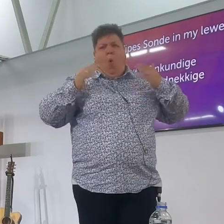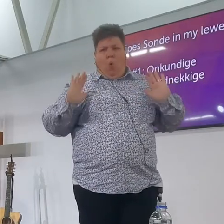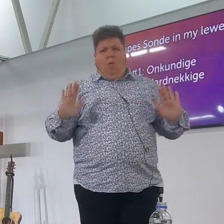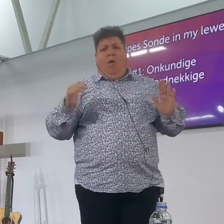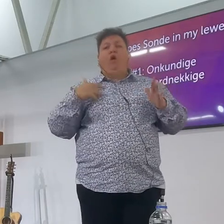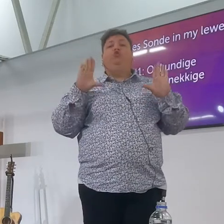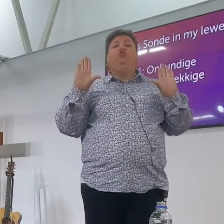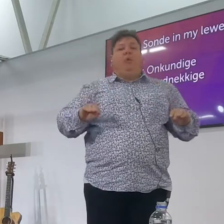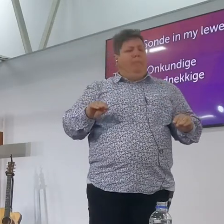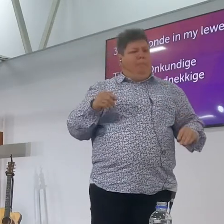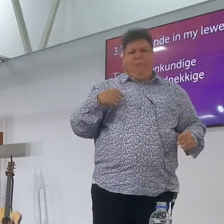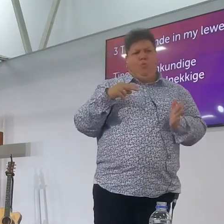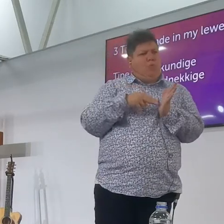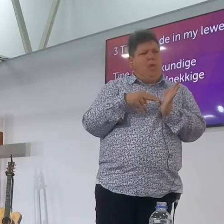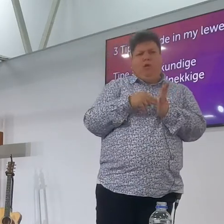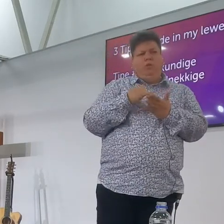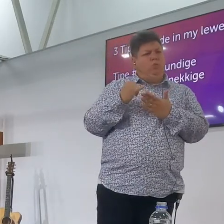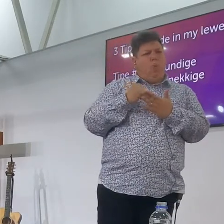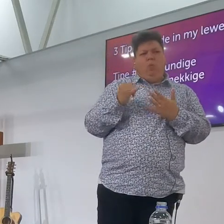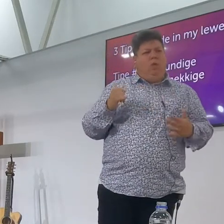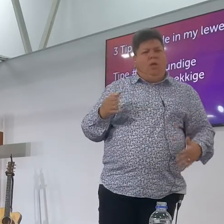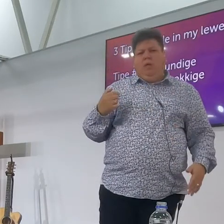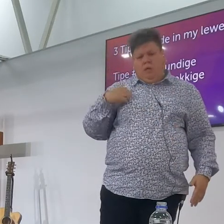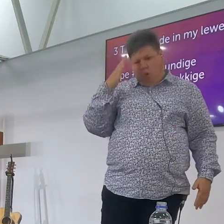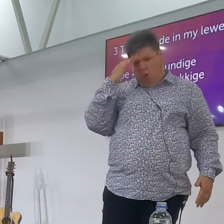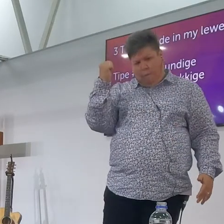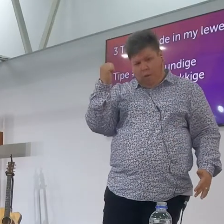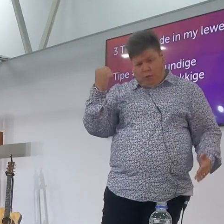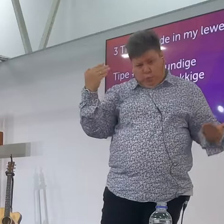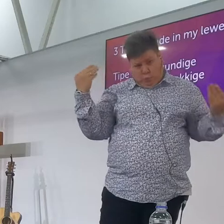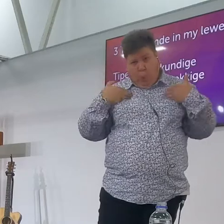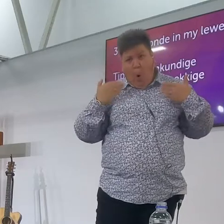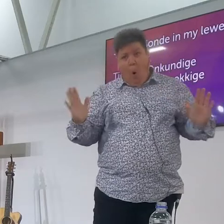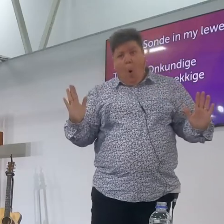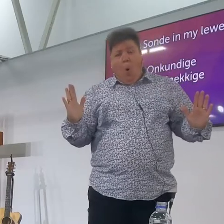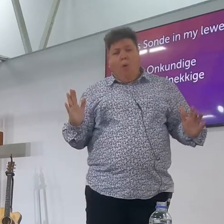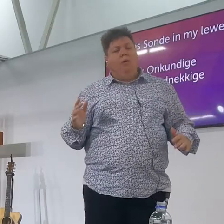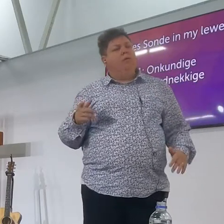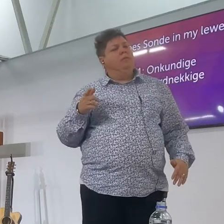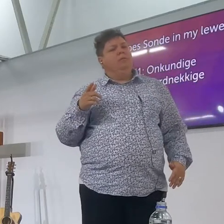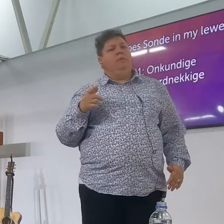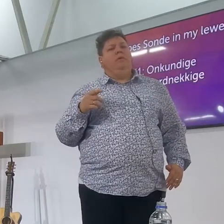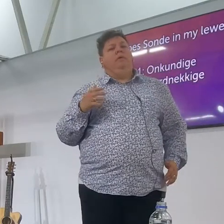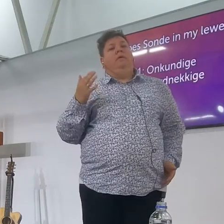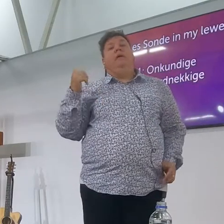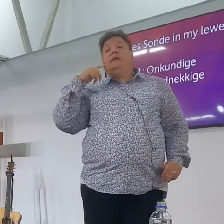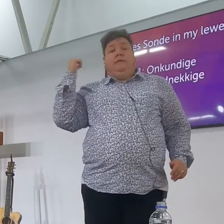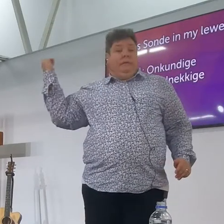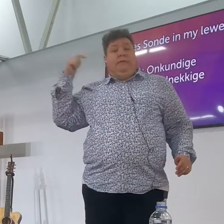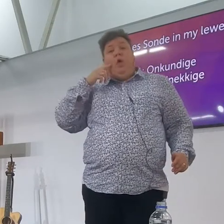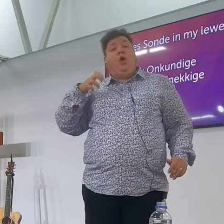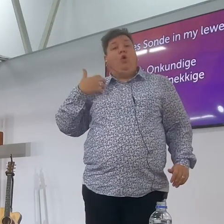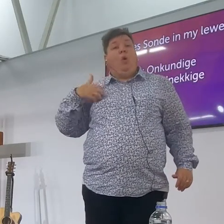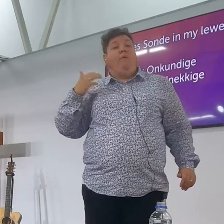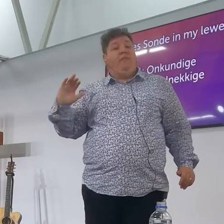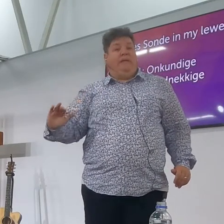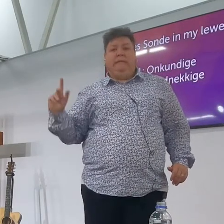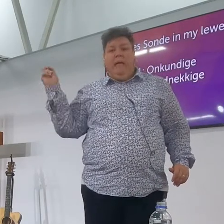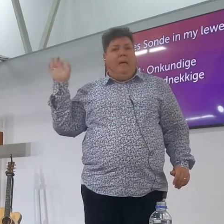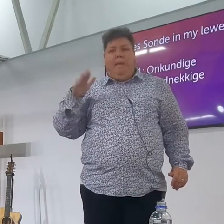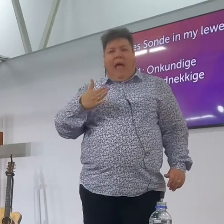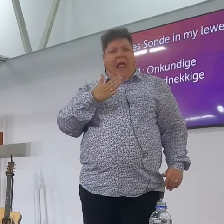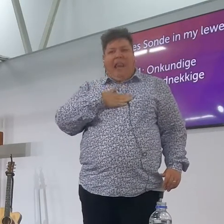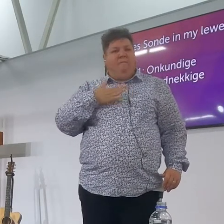weet jy wil dit regtig nie doen nie, maar dit is hardnekkig. Ek kan onthou, ek het nie baie goed gebad as kind nie. Wat 'n storie om te